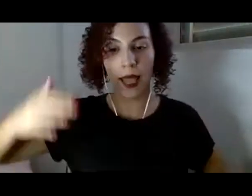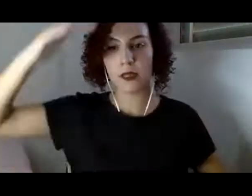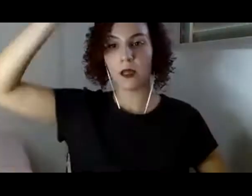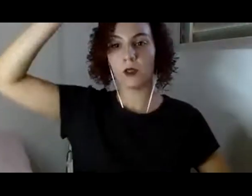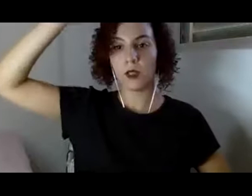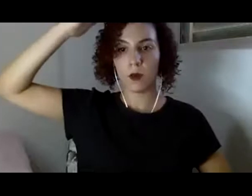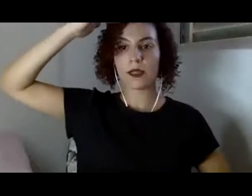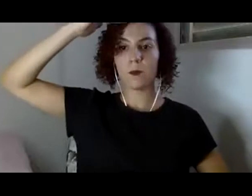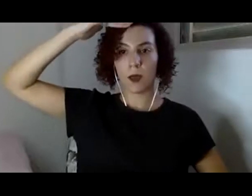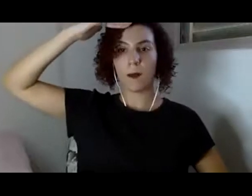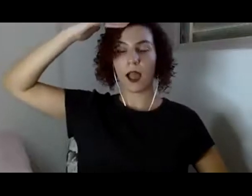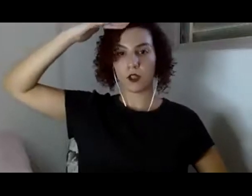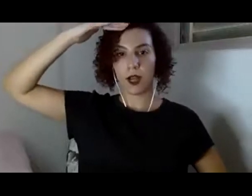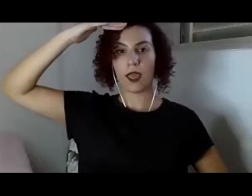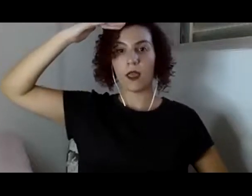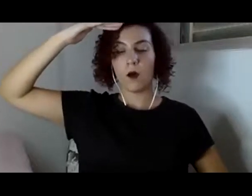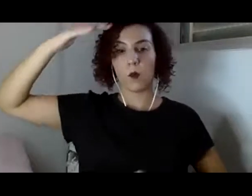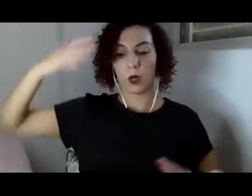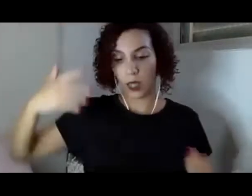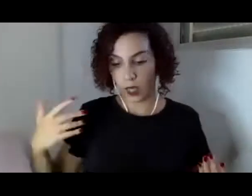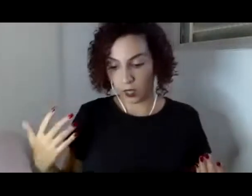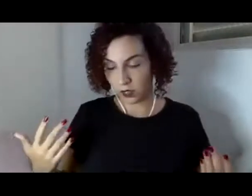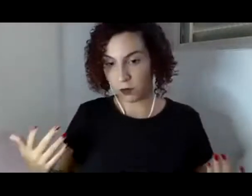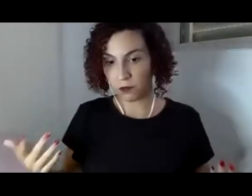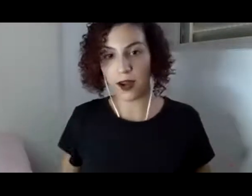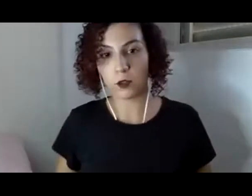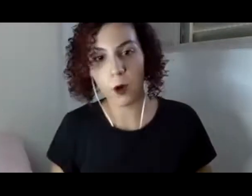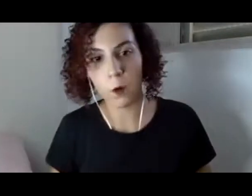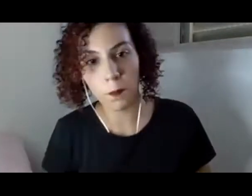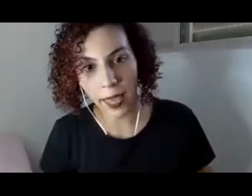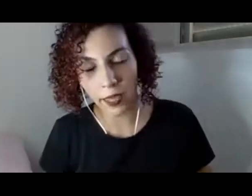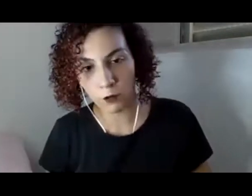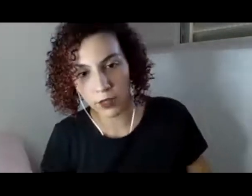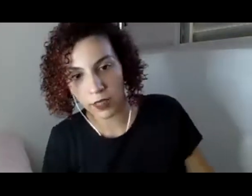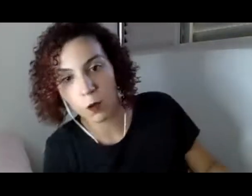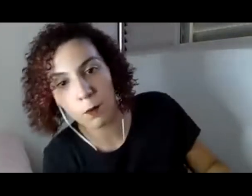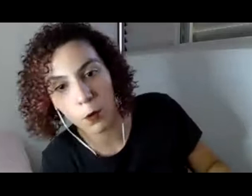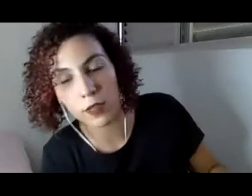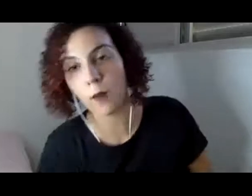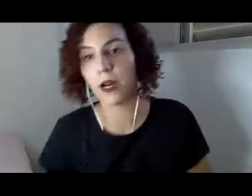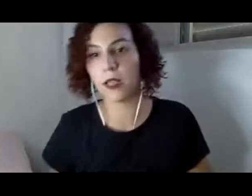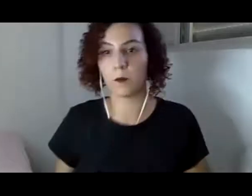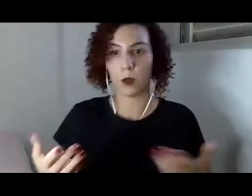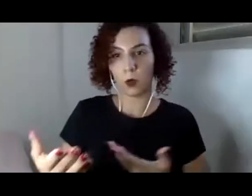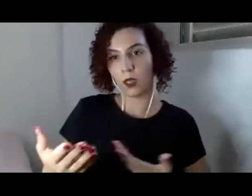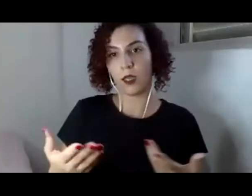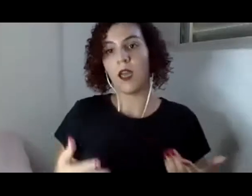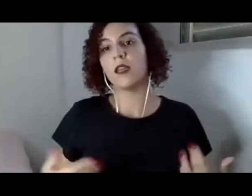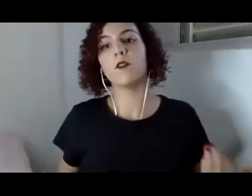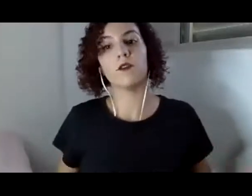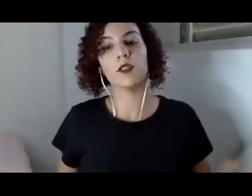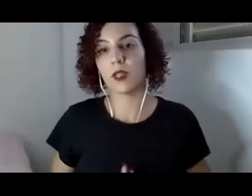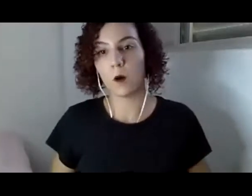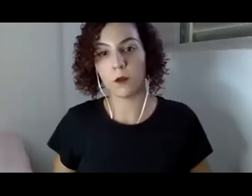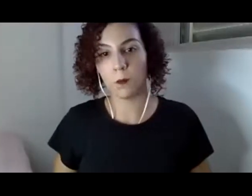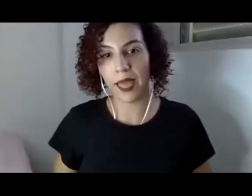tudo usando essa minha parte, né? Porque se eu for falar do meu pé, eu vou ter que então apontar, por exemplo, se eu estou aqui e